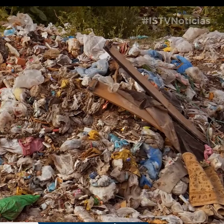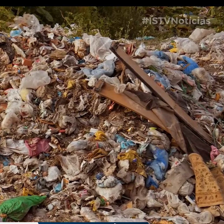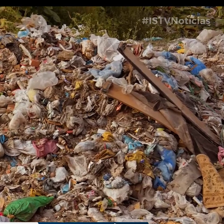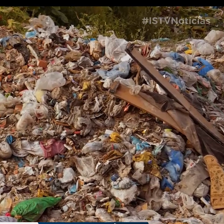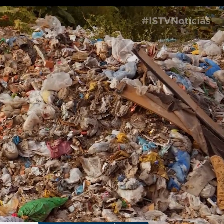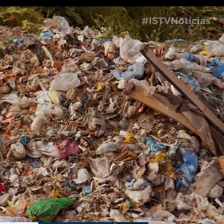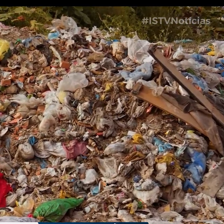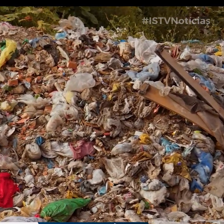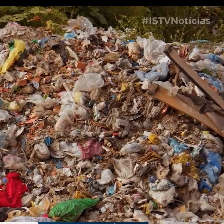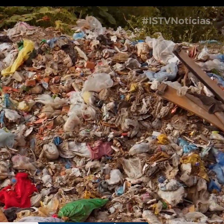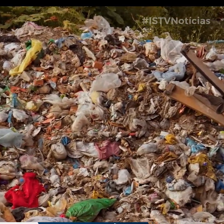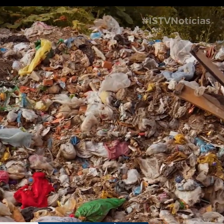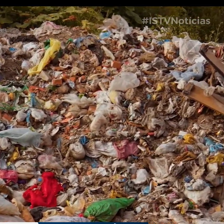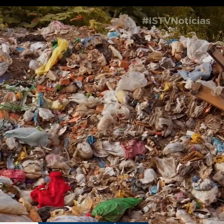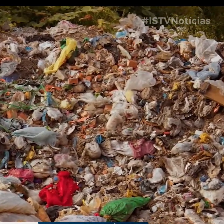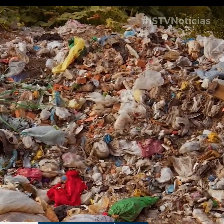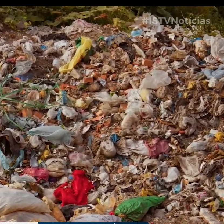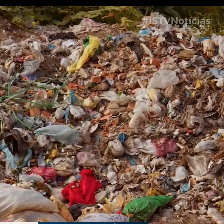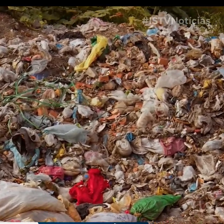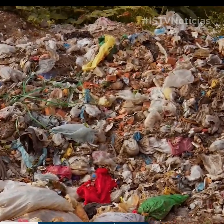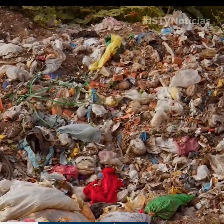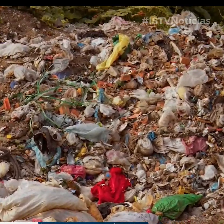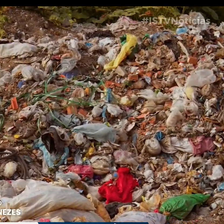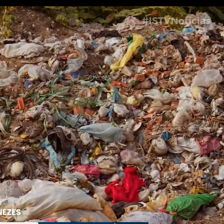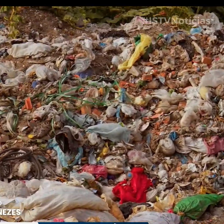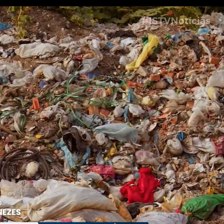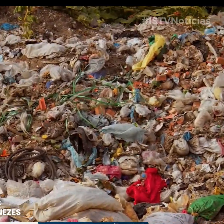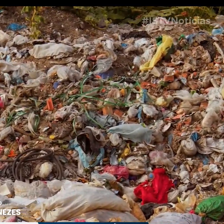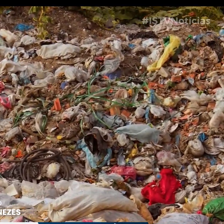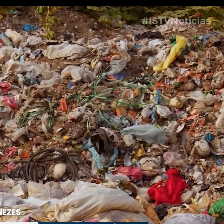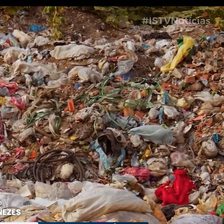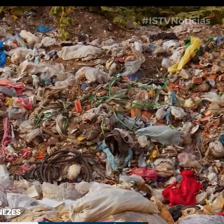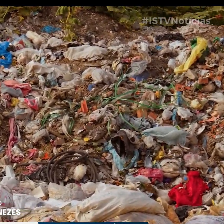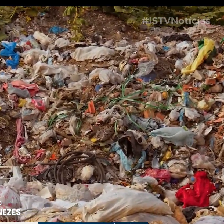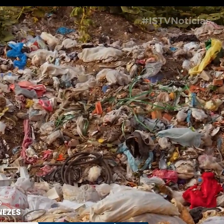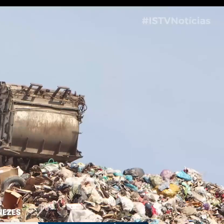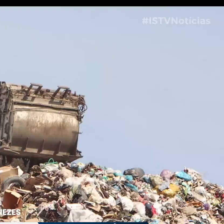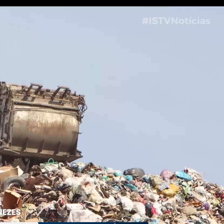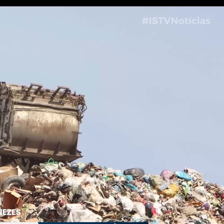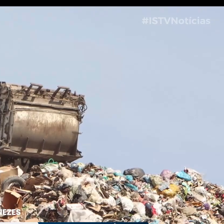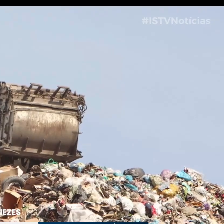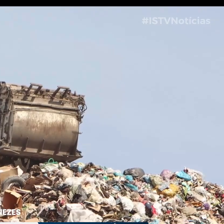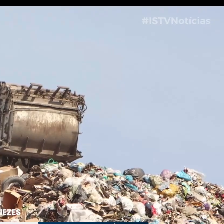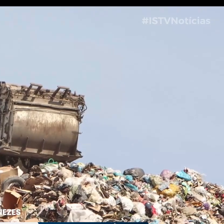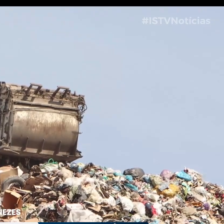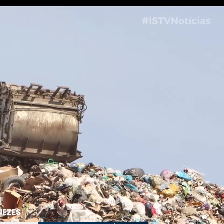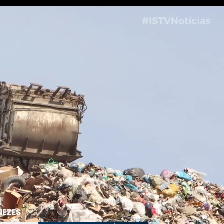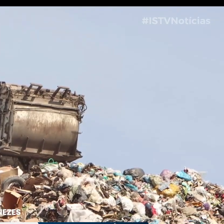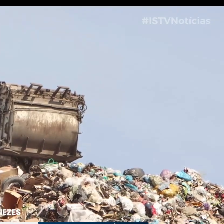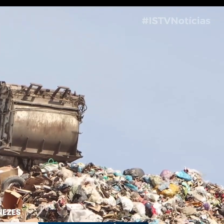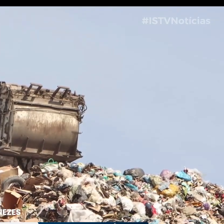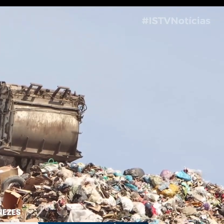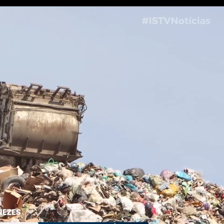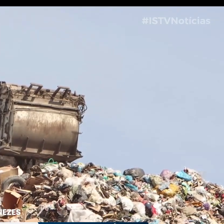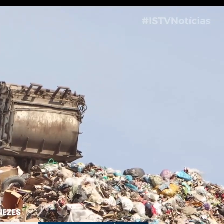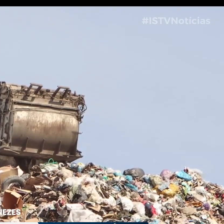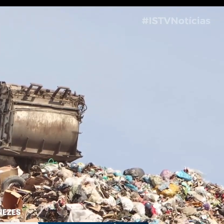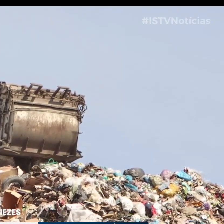país que só recicla quatro por cento dos resíduos que produz e a população também tem que fazer a sua parte